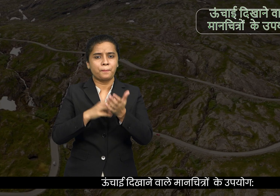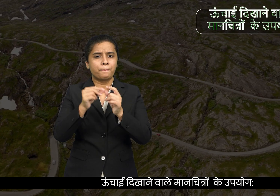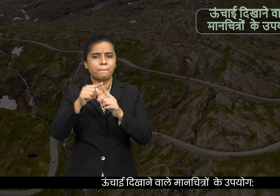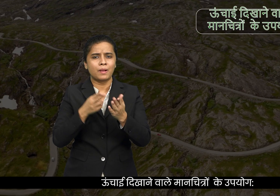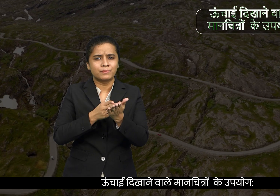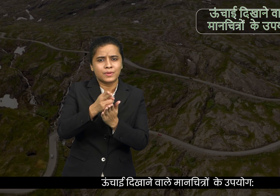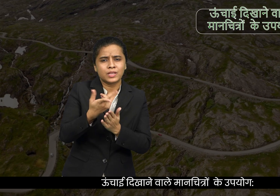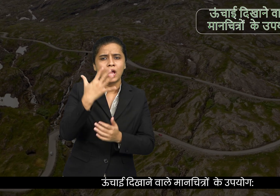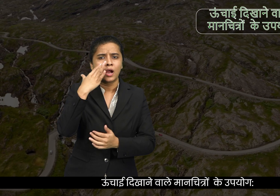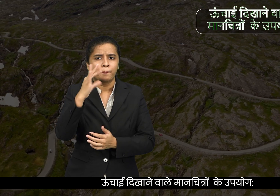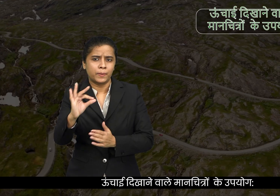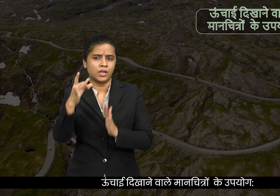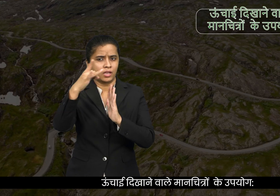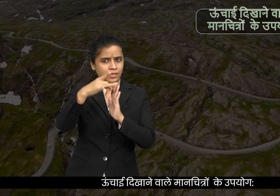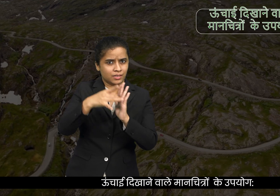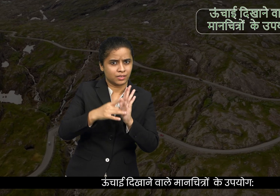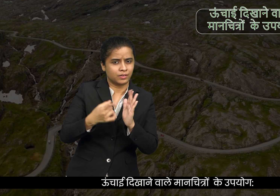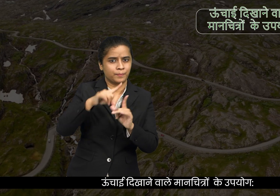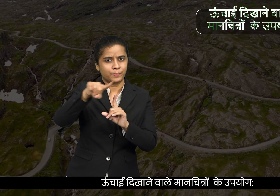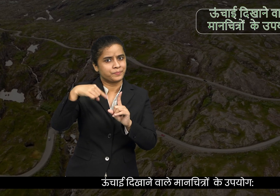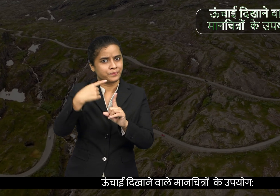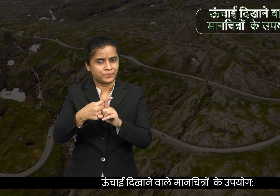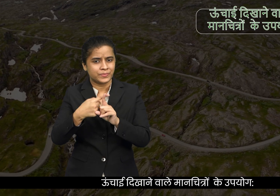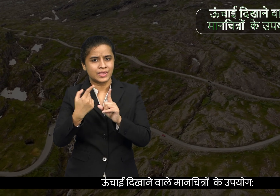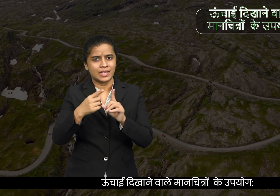ऊंचाई दिखाने वाले मानचित्रों के उपयोग।